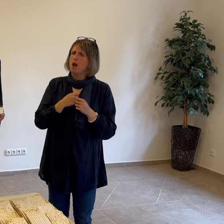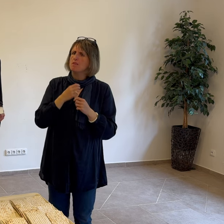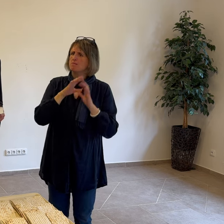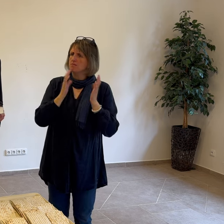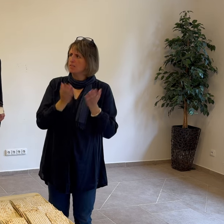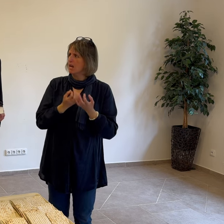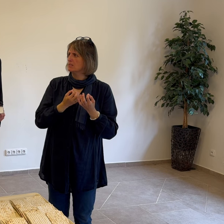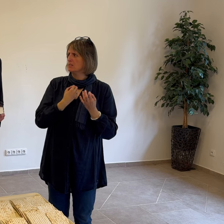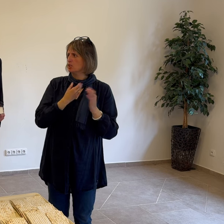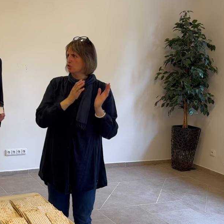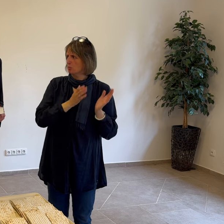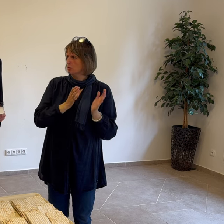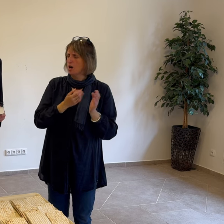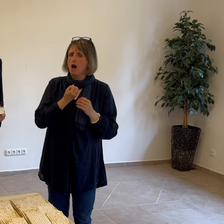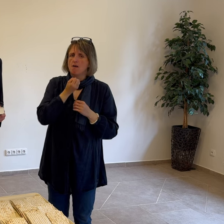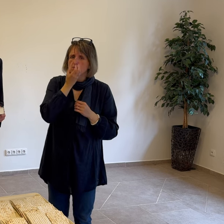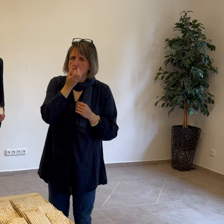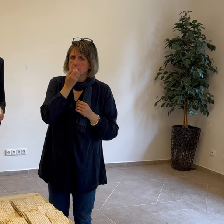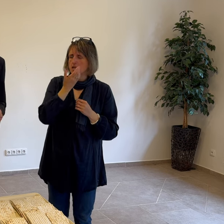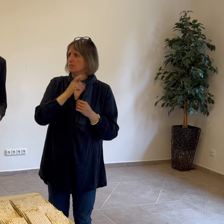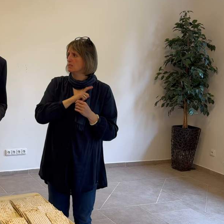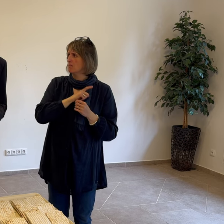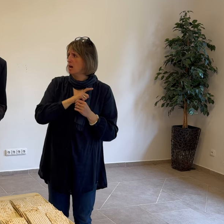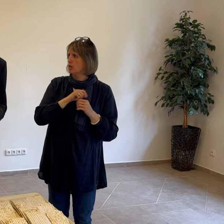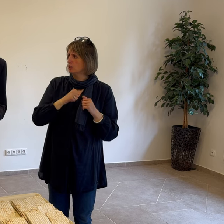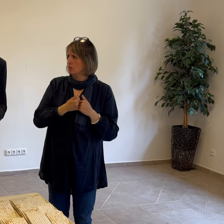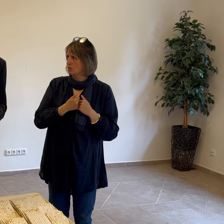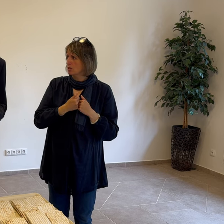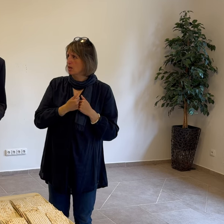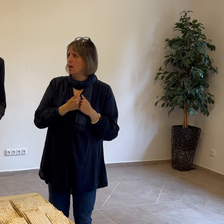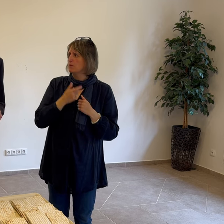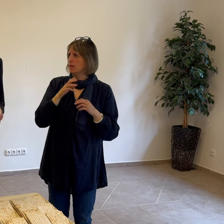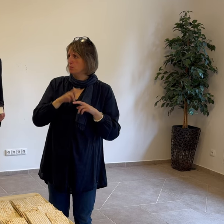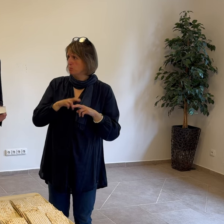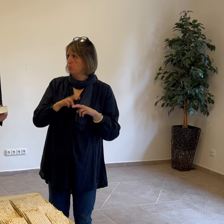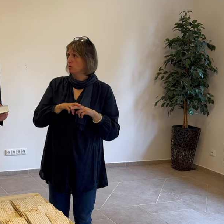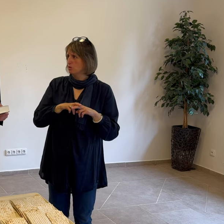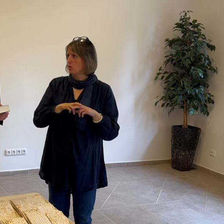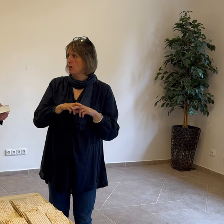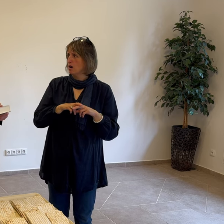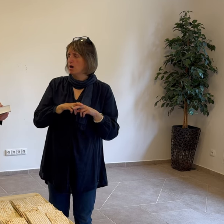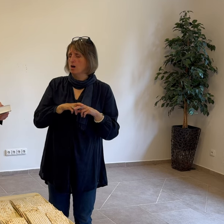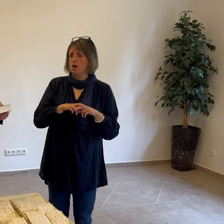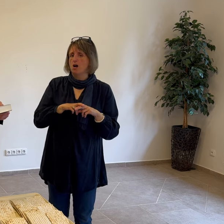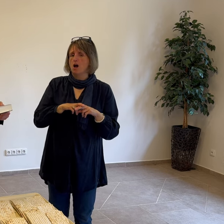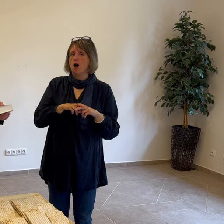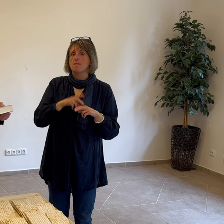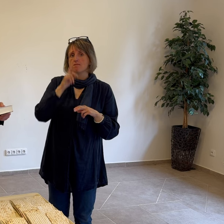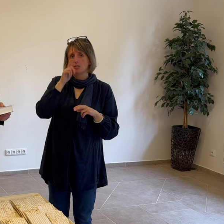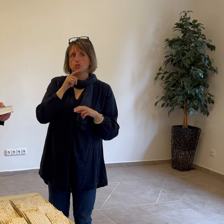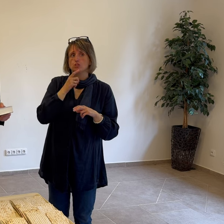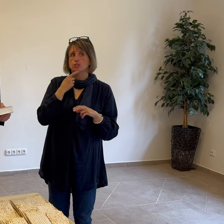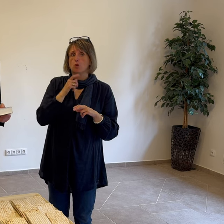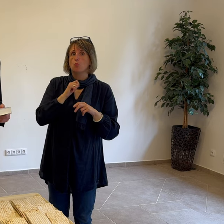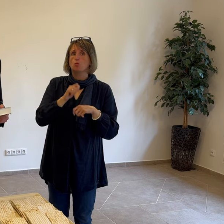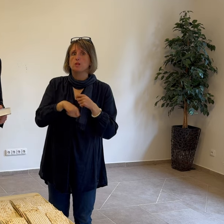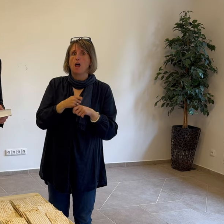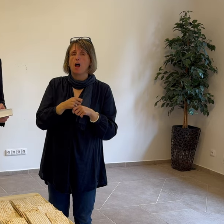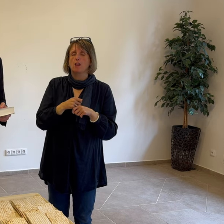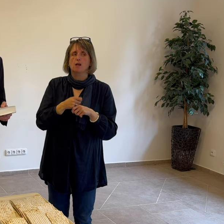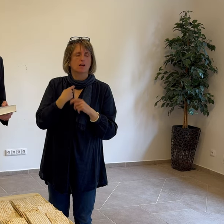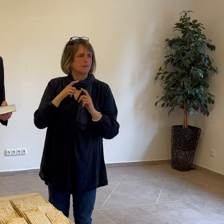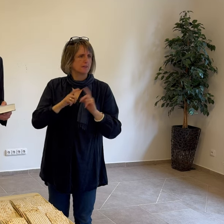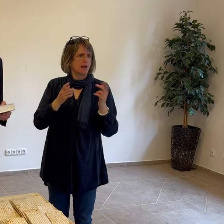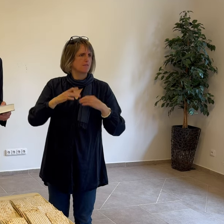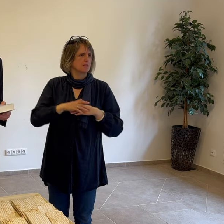a mají vyznane své hříchy své poklesky před bohem tak vnímají tu večeři páně jinak než jen ten kdo